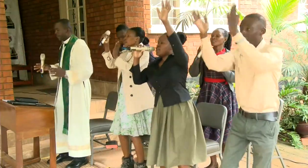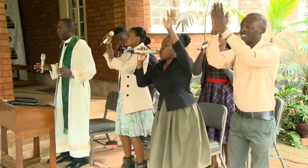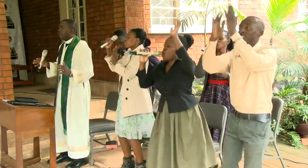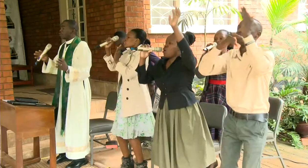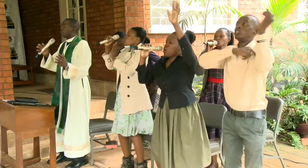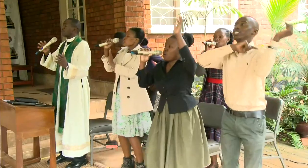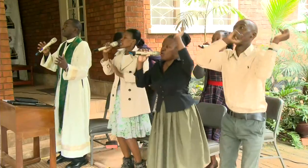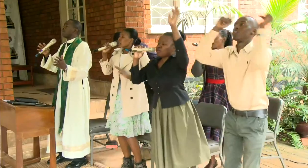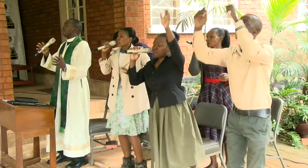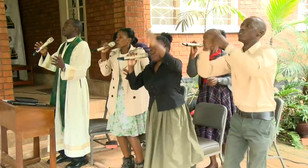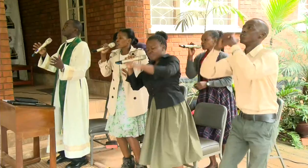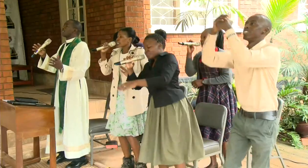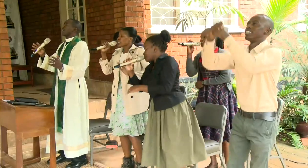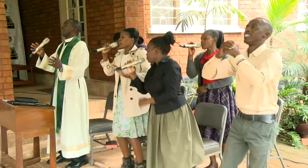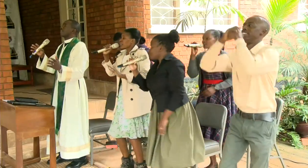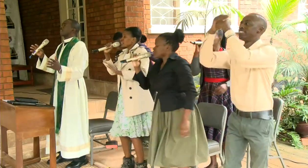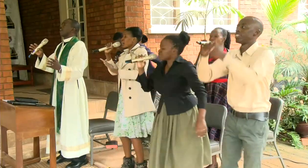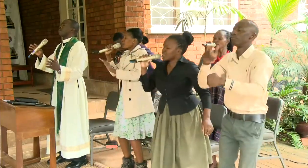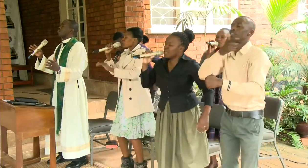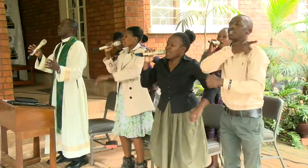Tuze wano,